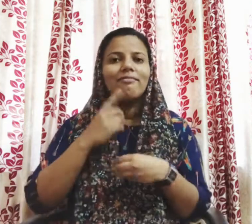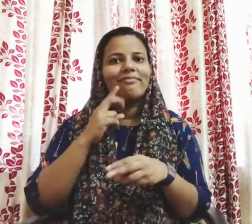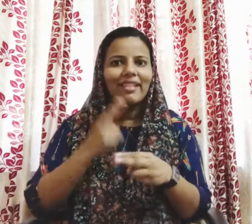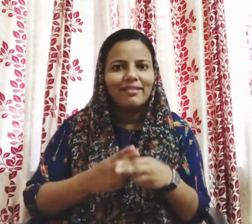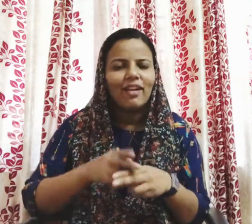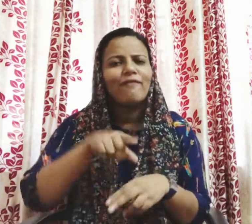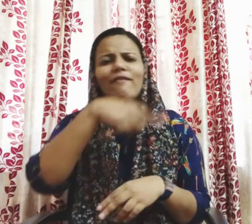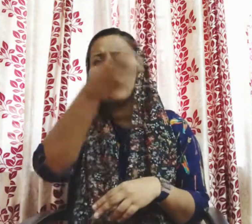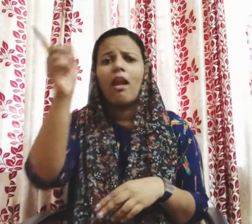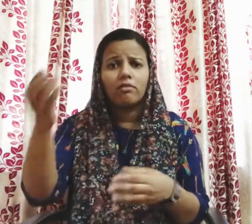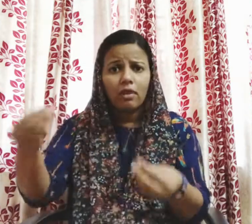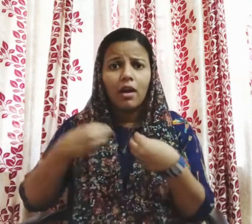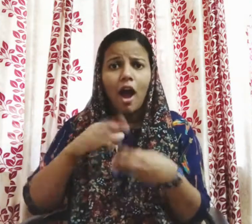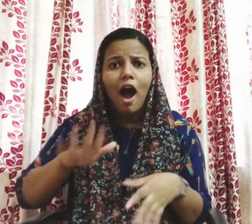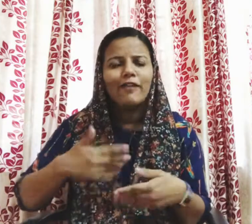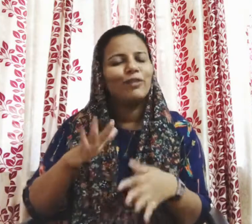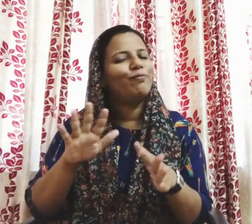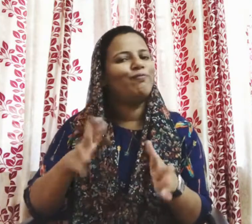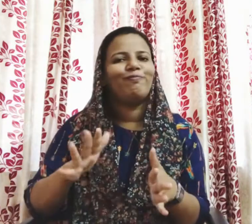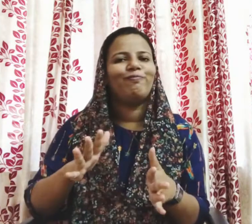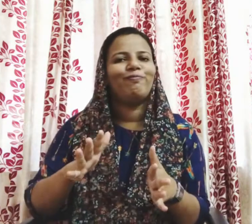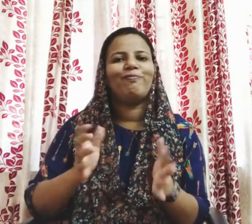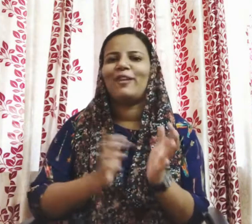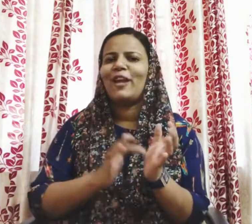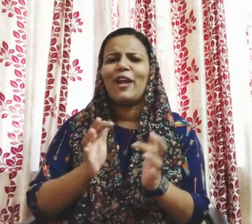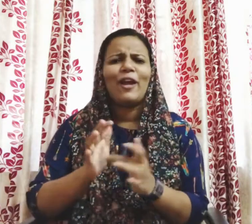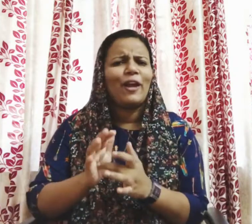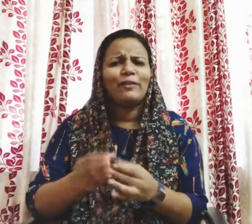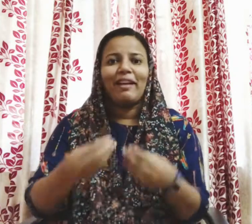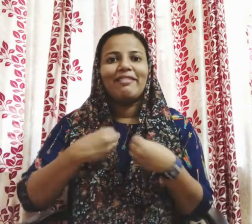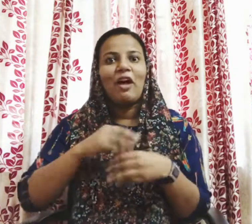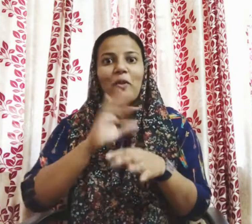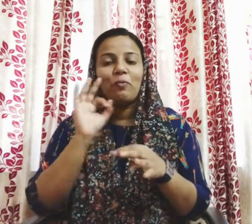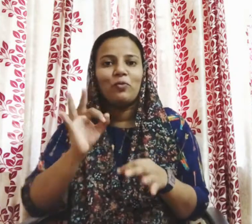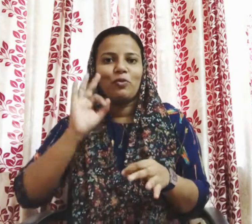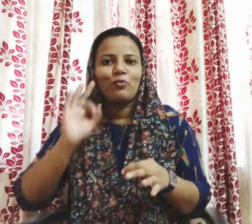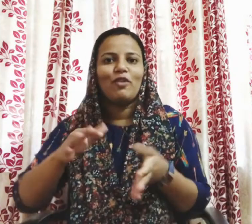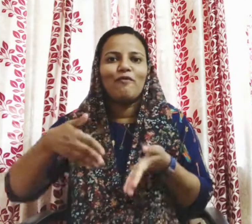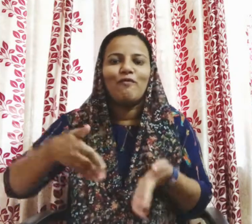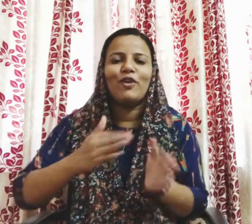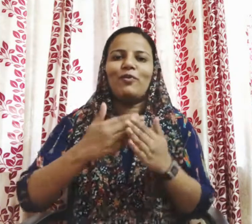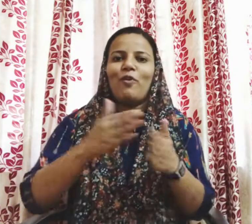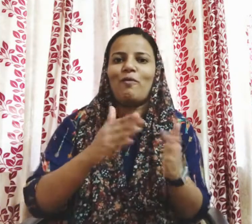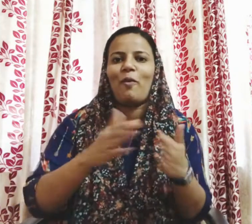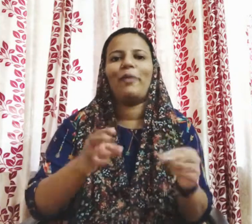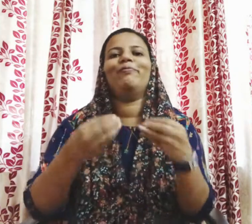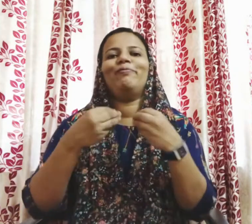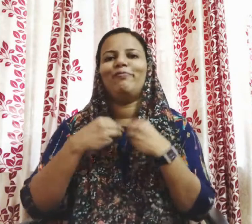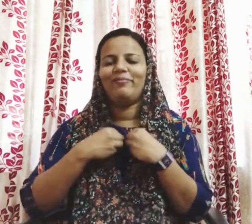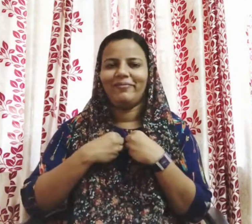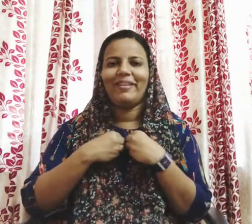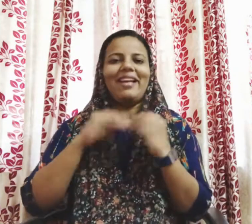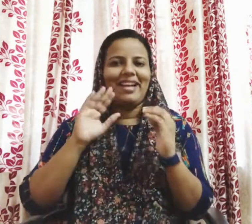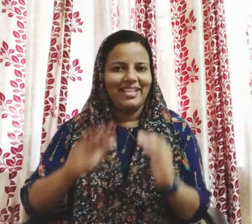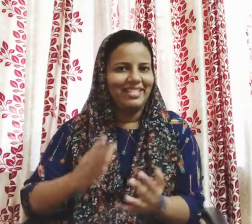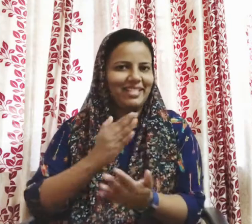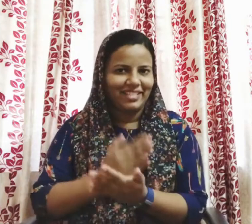ആവശ്യമില്ല. കർത്താവ് തരികയാണെങ്കിൽ അവൻ നമുക്ക് വഴികൾ തുറന്ന് തരിക തന്നെ ചെയ്യും. അതുകൊണ്ട്